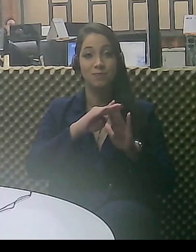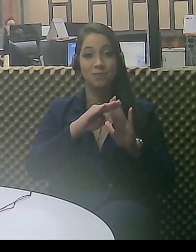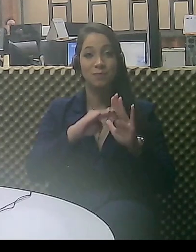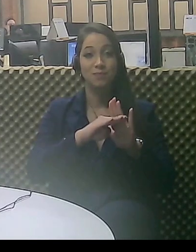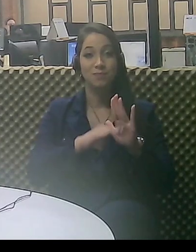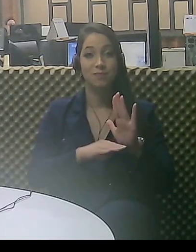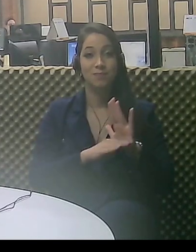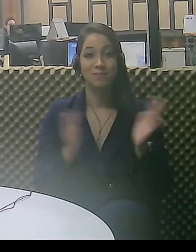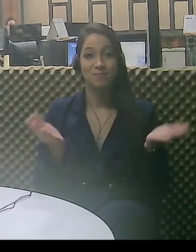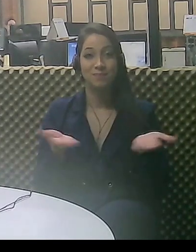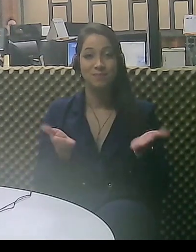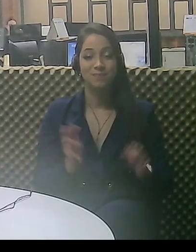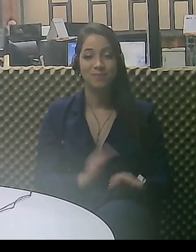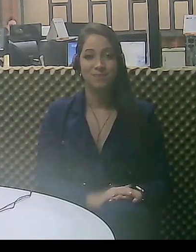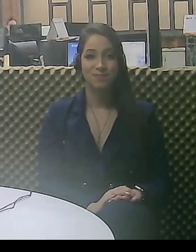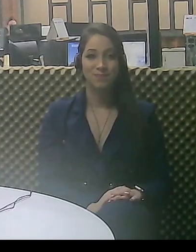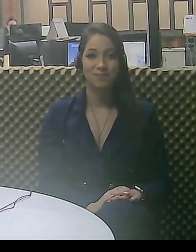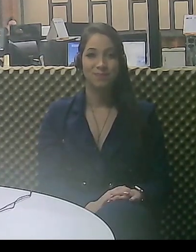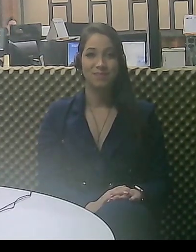aos